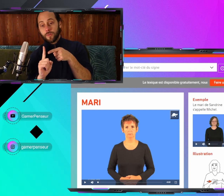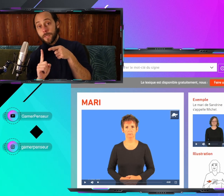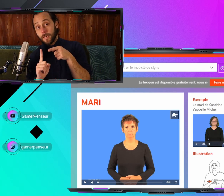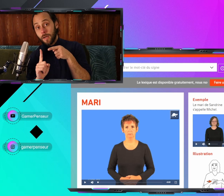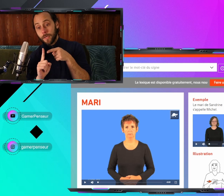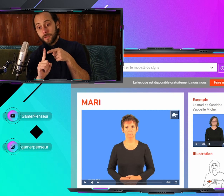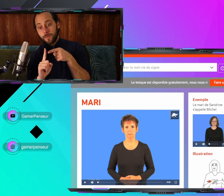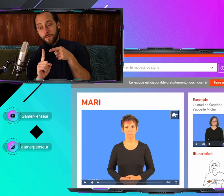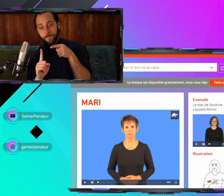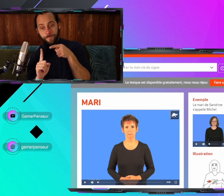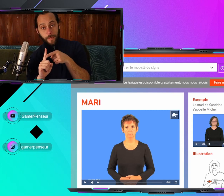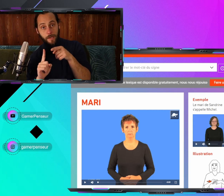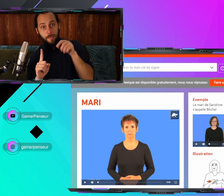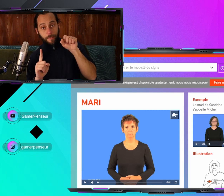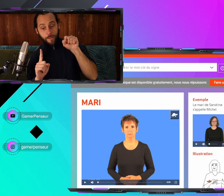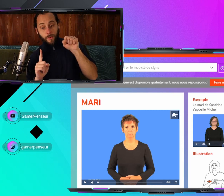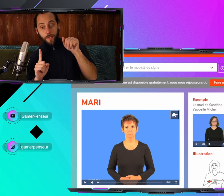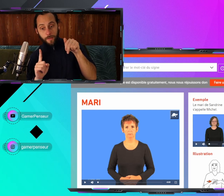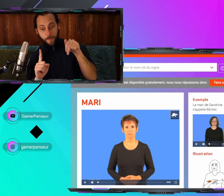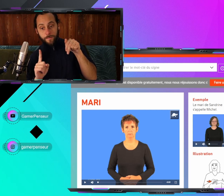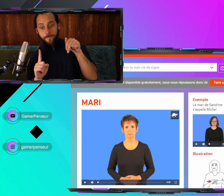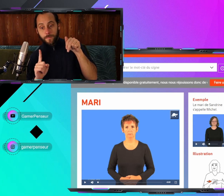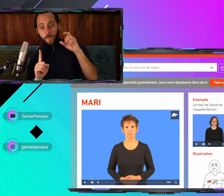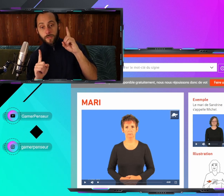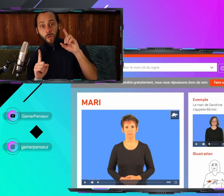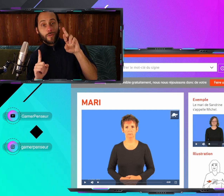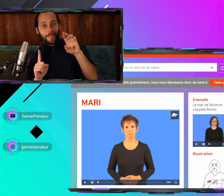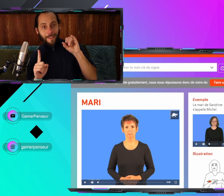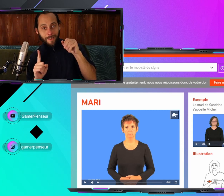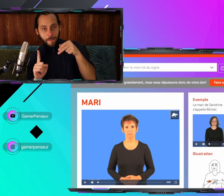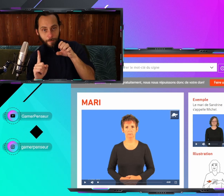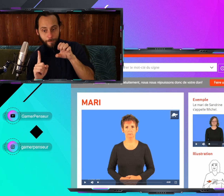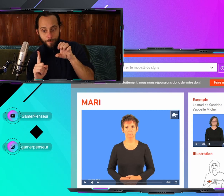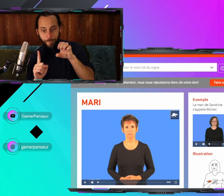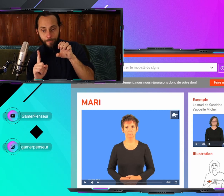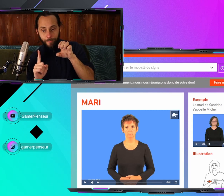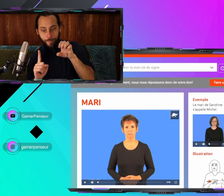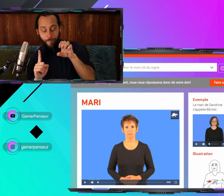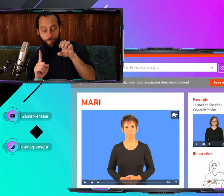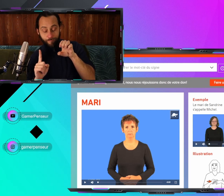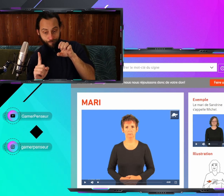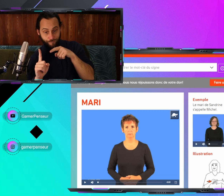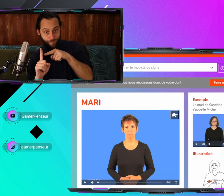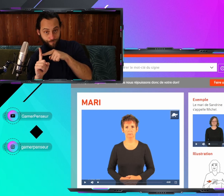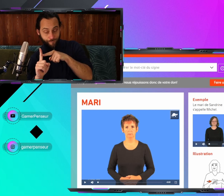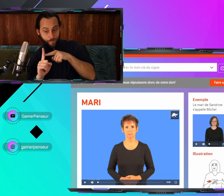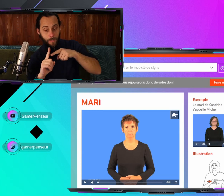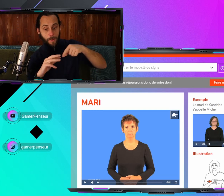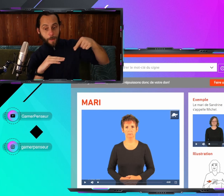Je mettrais la personne. Elle, c'est Sandrine. Sandrine.